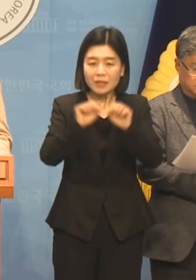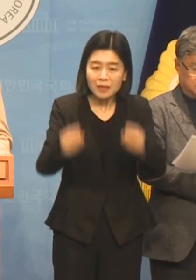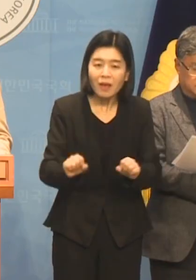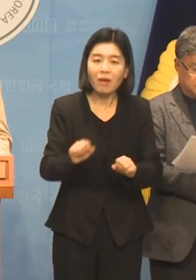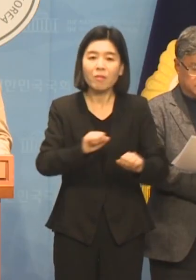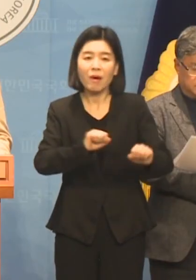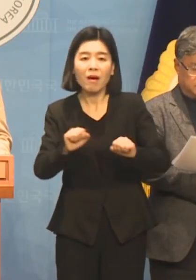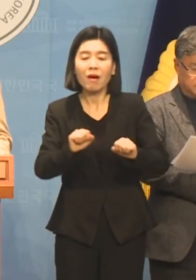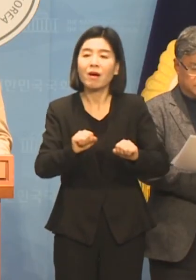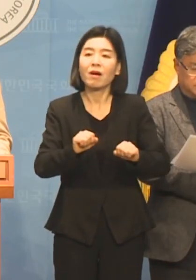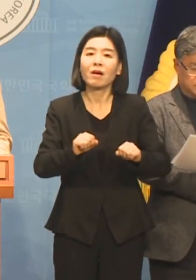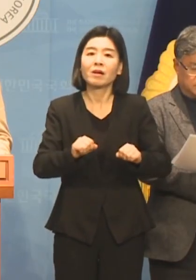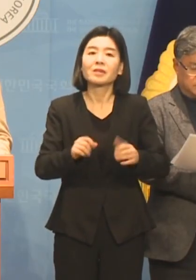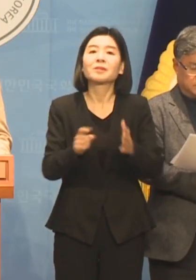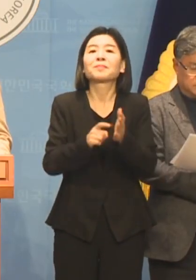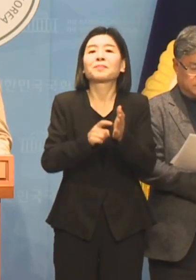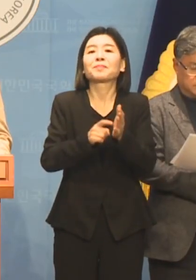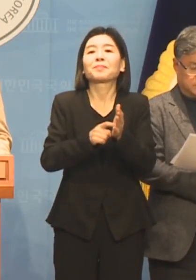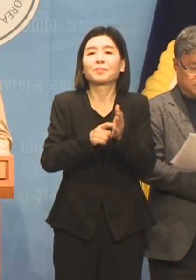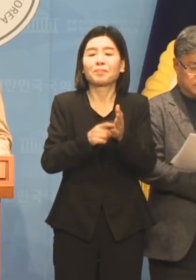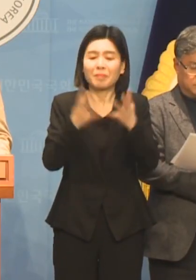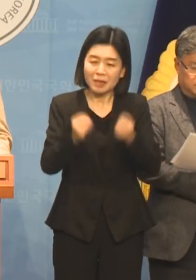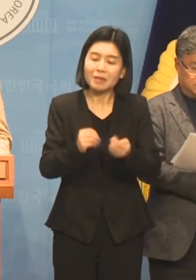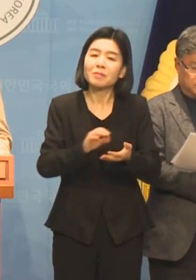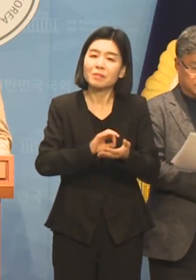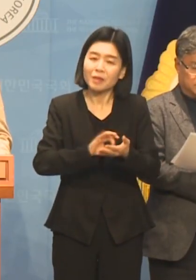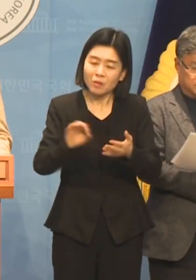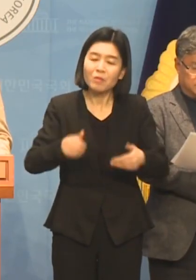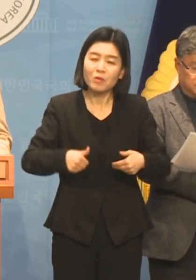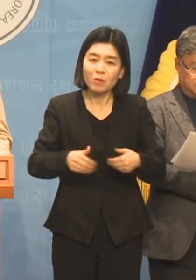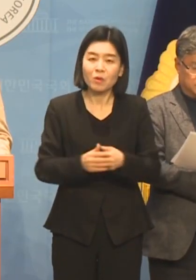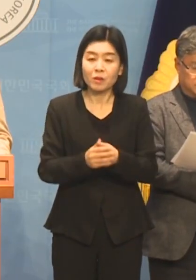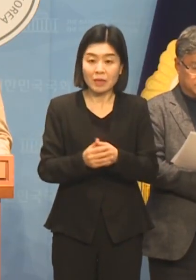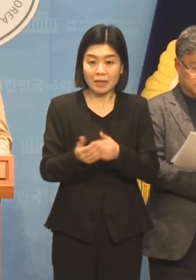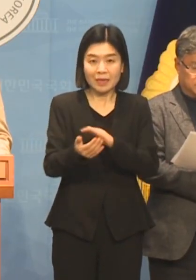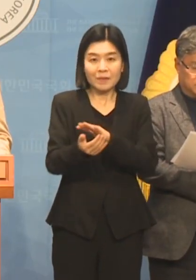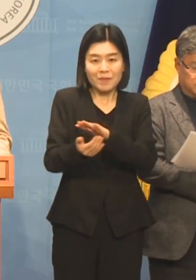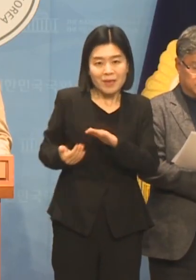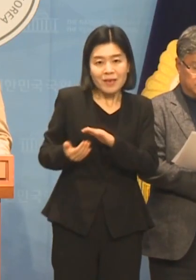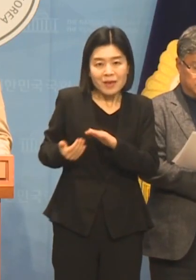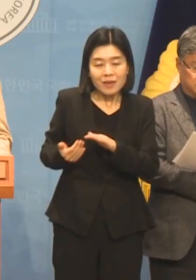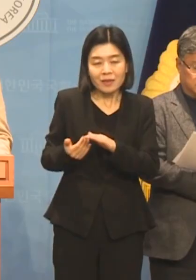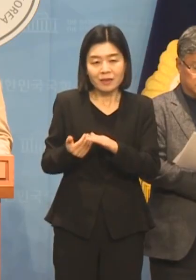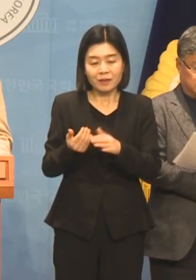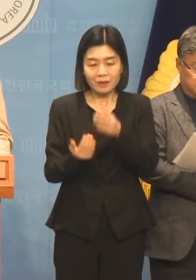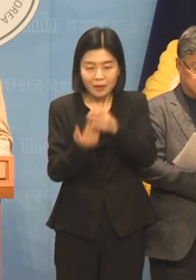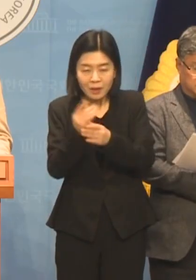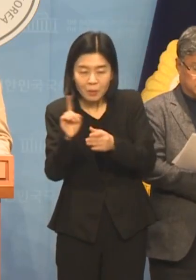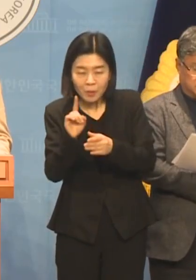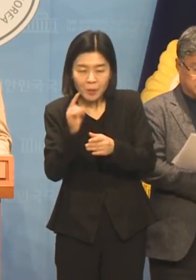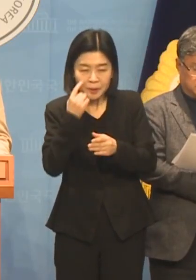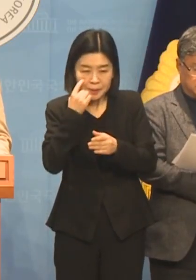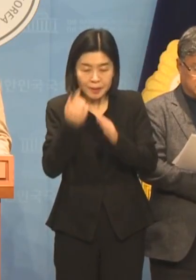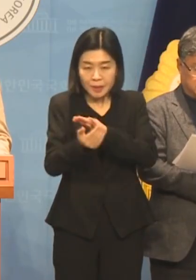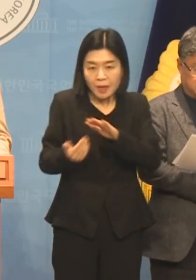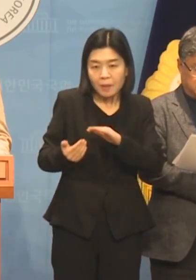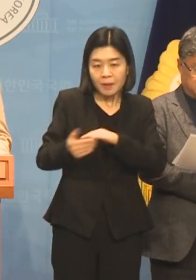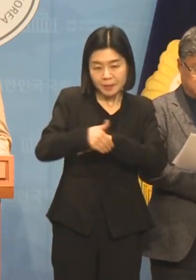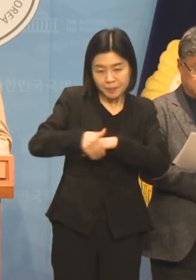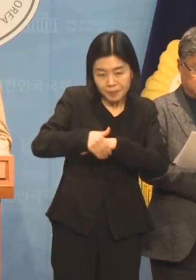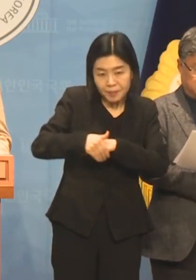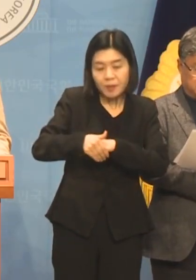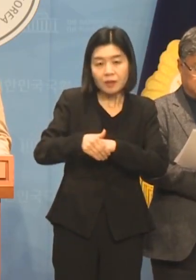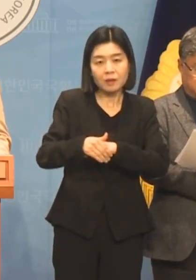이런 산불과 관련된 여러 재난의 리스크를 미리 파악을 해서 여기에 대해서 예방적으로 접근하는 것이